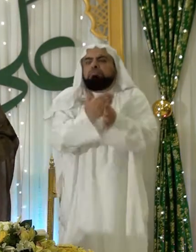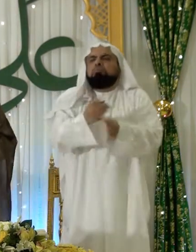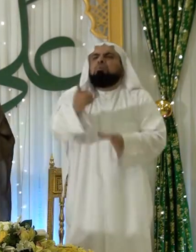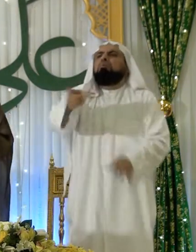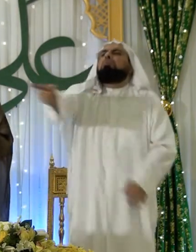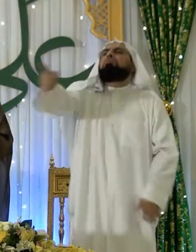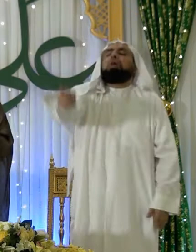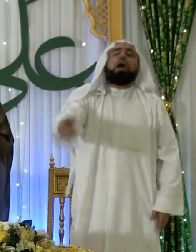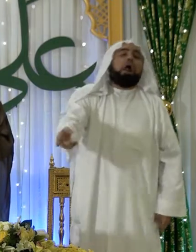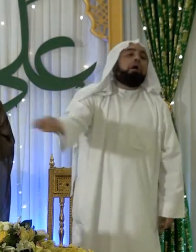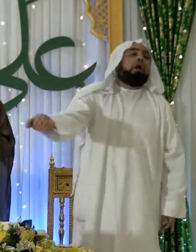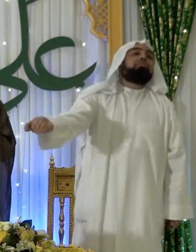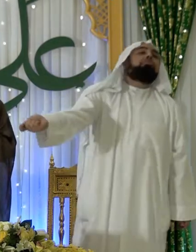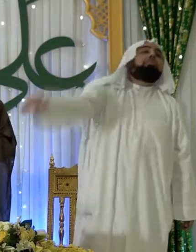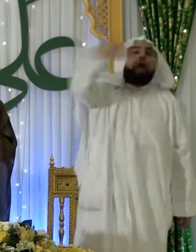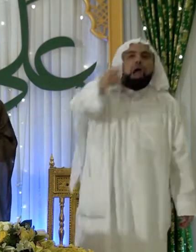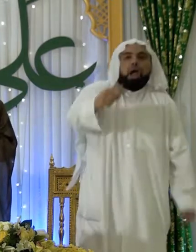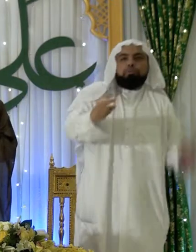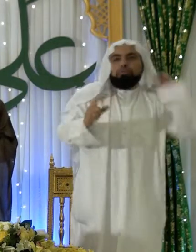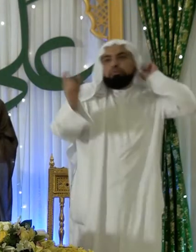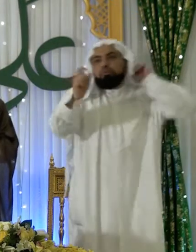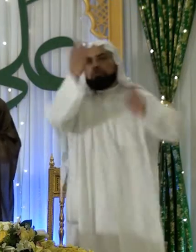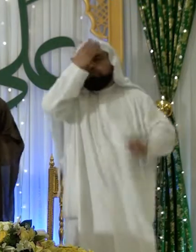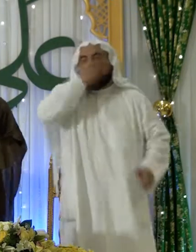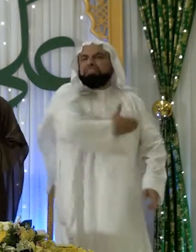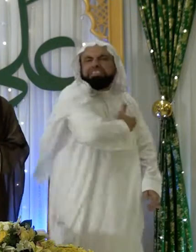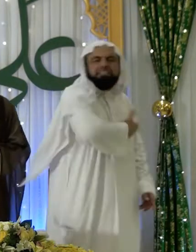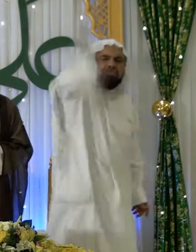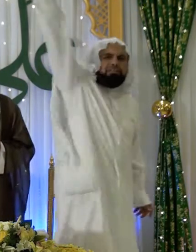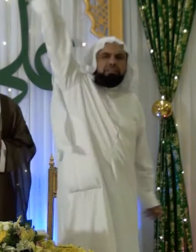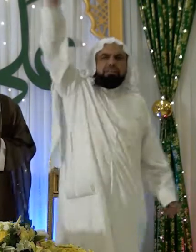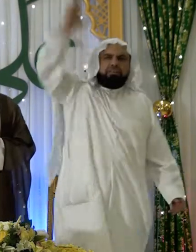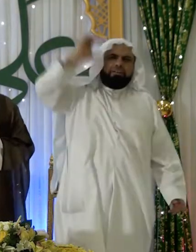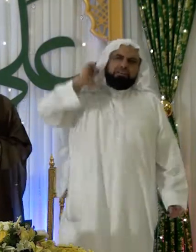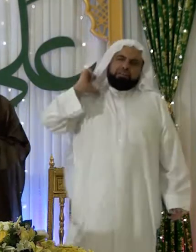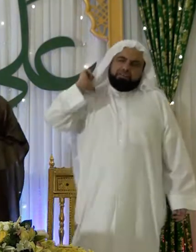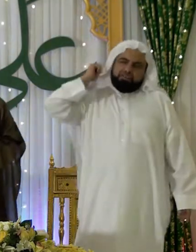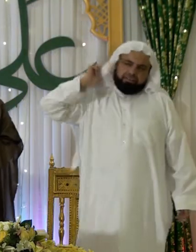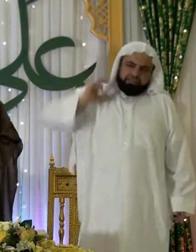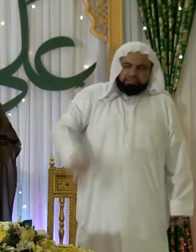أن يعبده أحد من هذه الأمة.